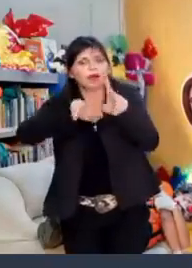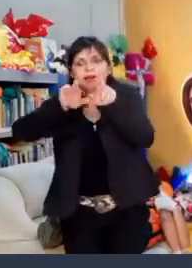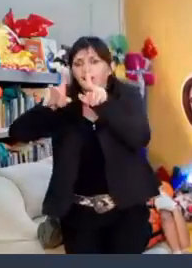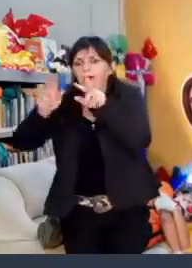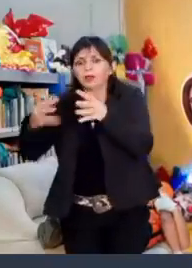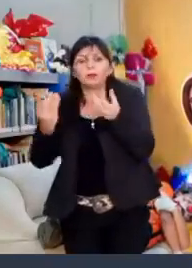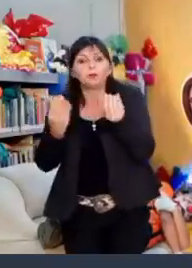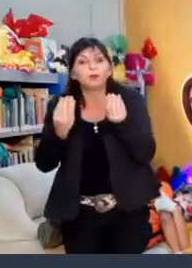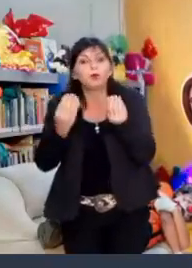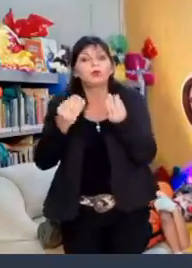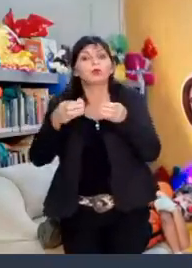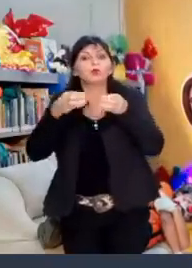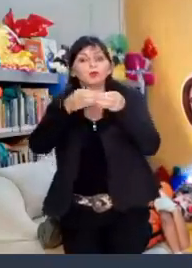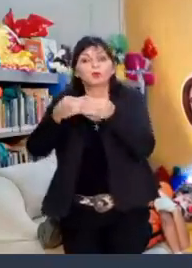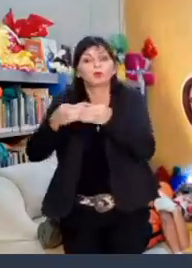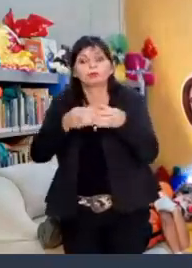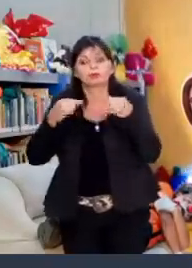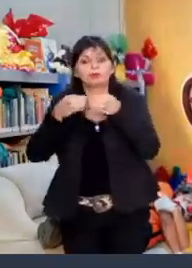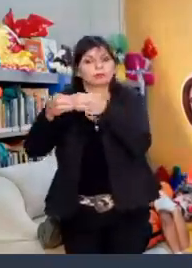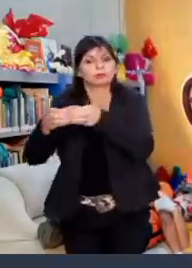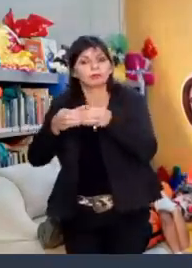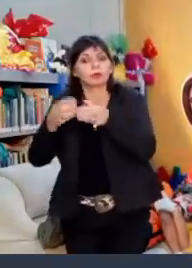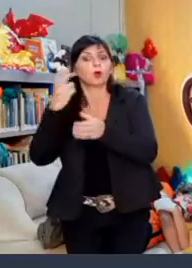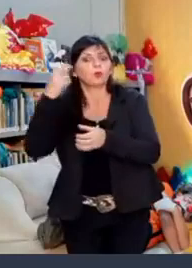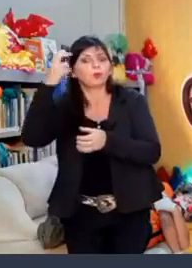construíram a nossa região.